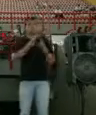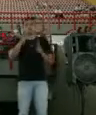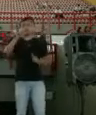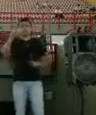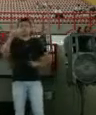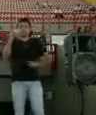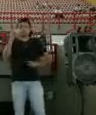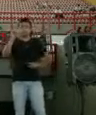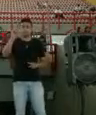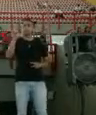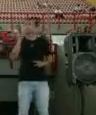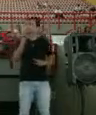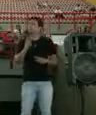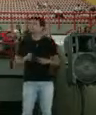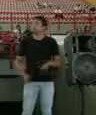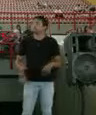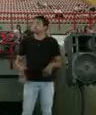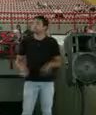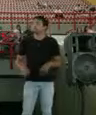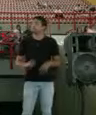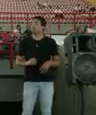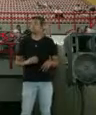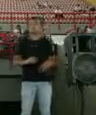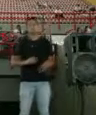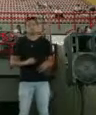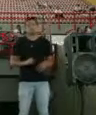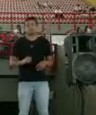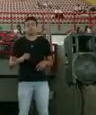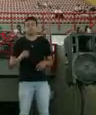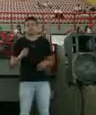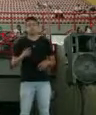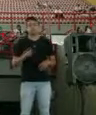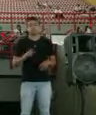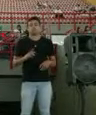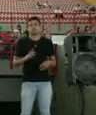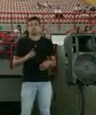o LH. Vamos lá? Diz assim a questão 2, ó.